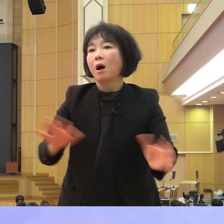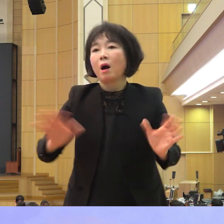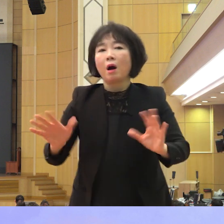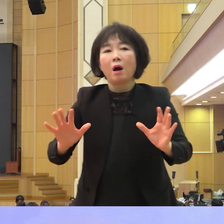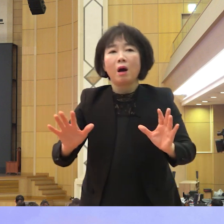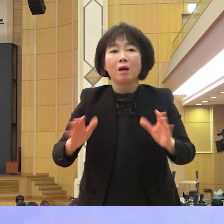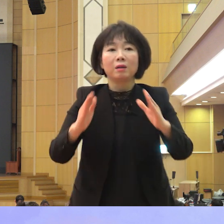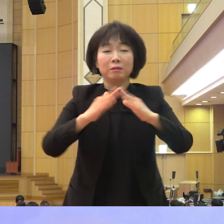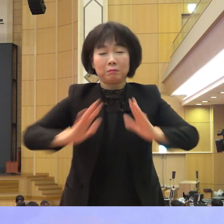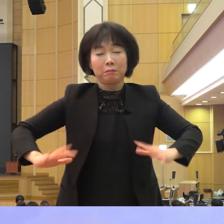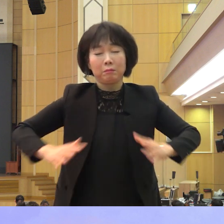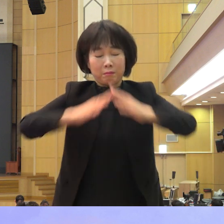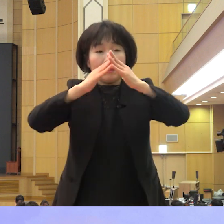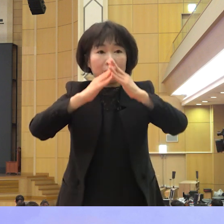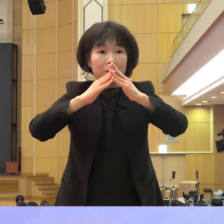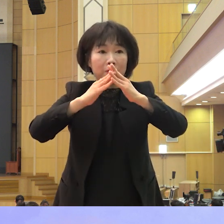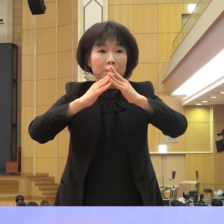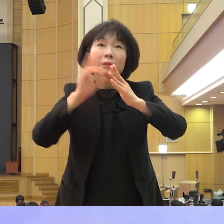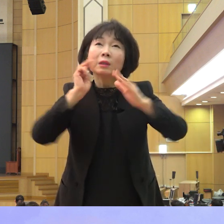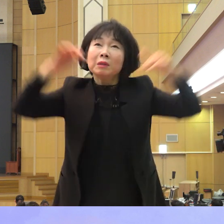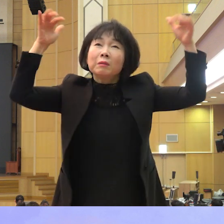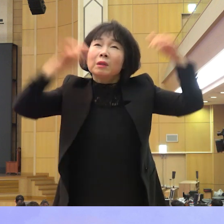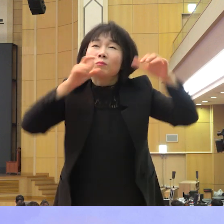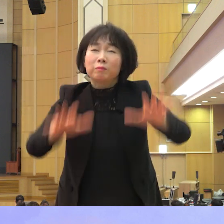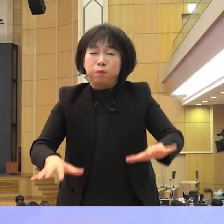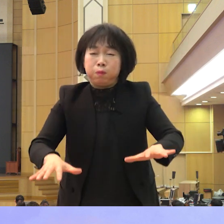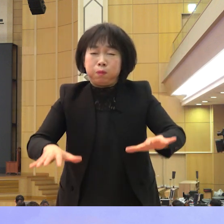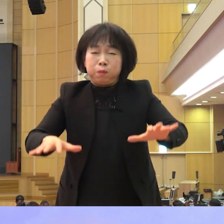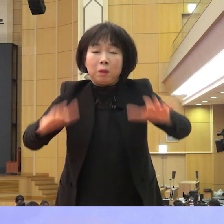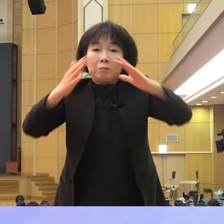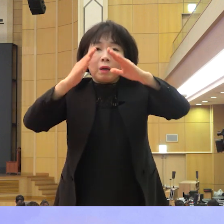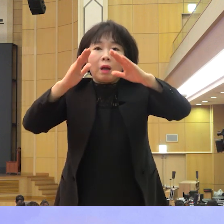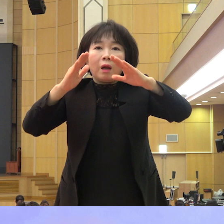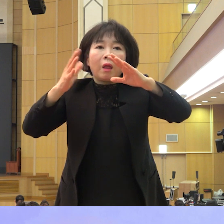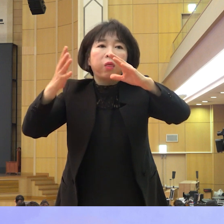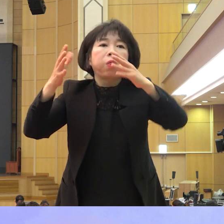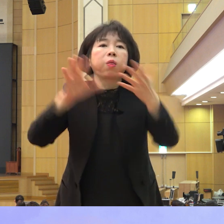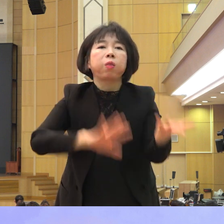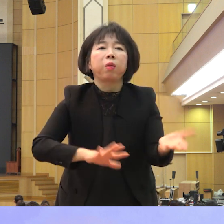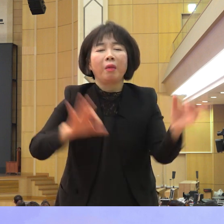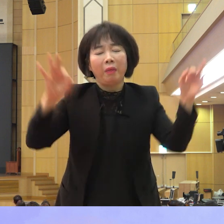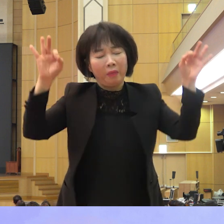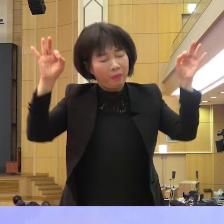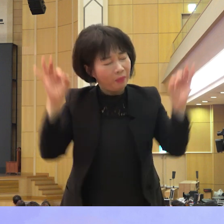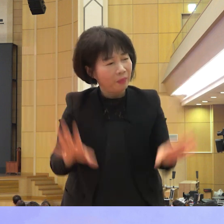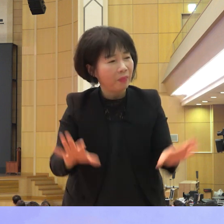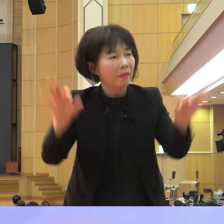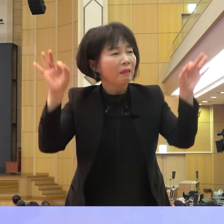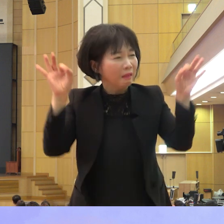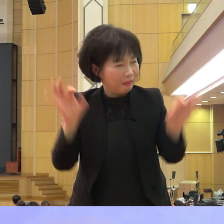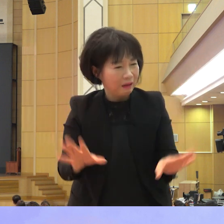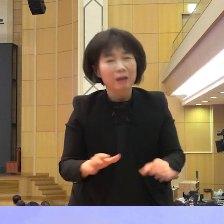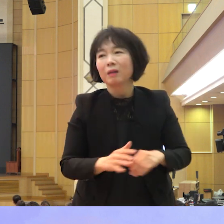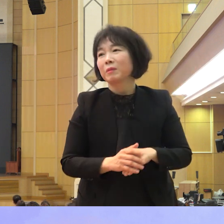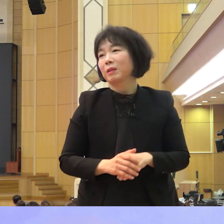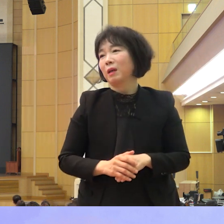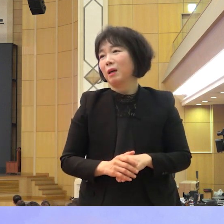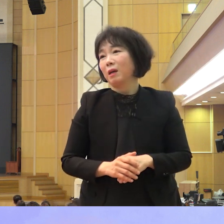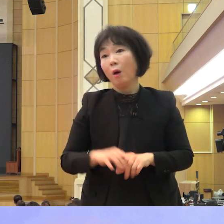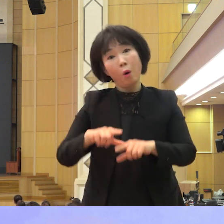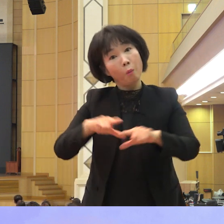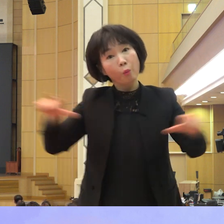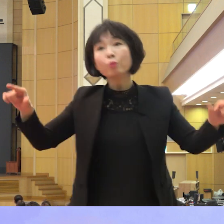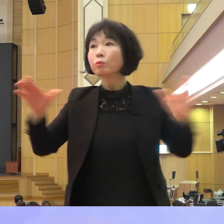장수가로 바람이 불 때 무너지나니. 왜? 모래 위에 지은 집이니까. 평상시에 바람이 불지